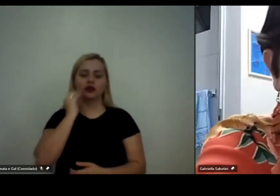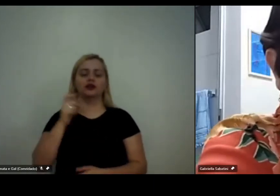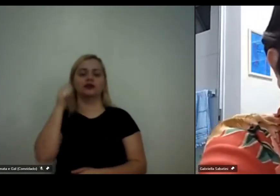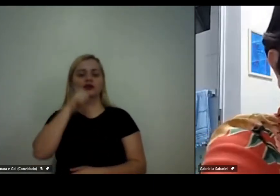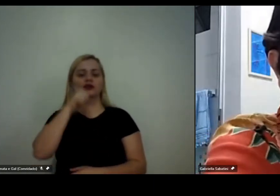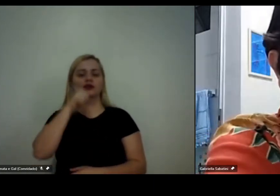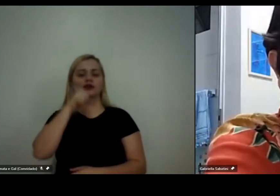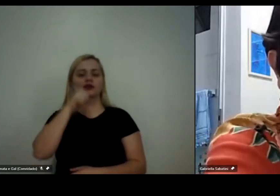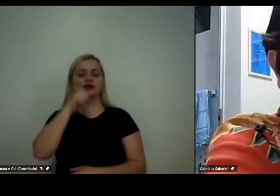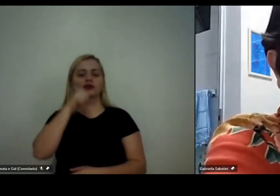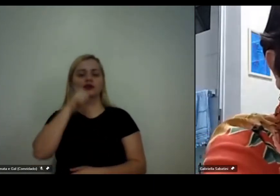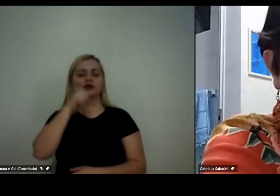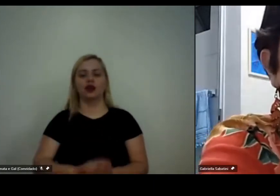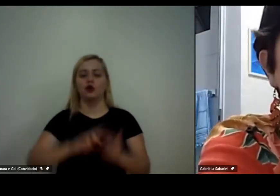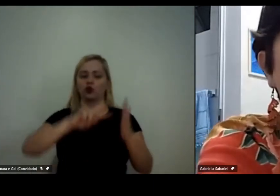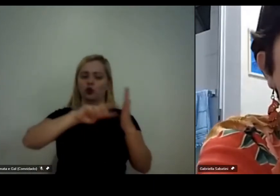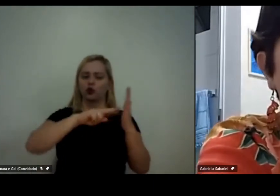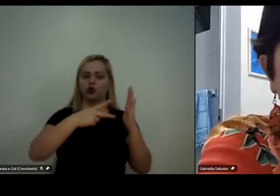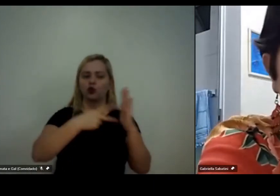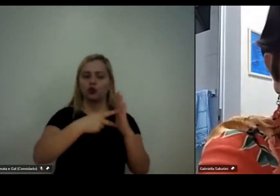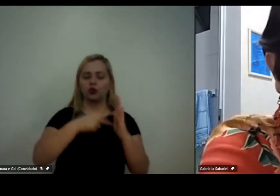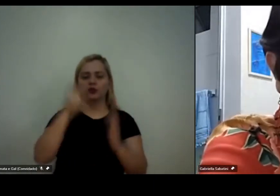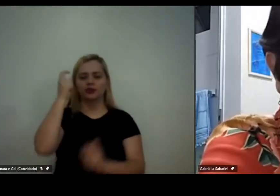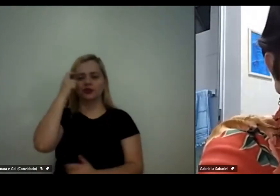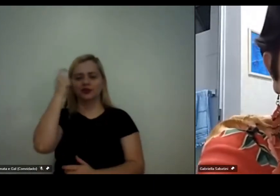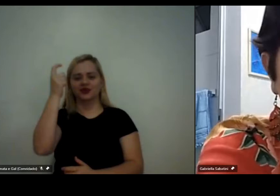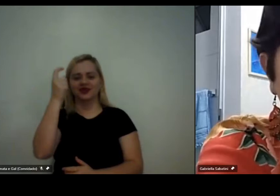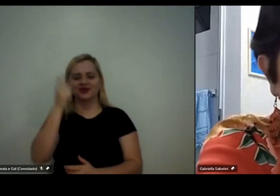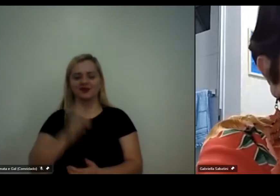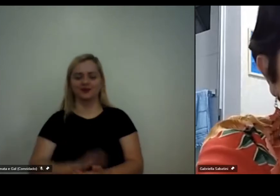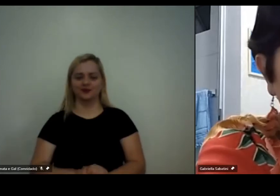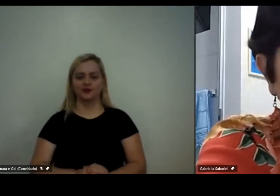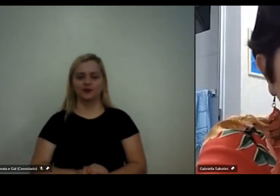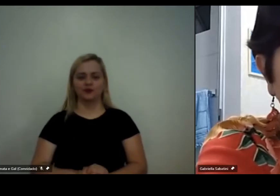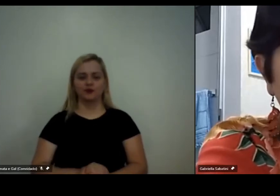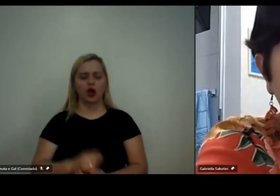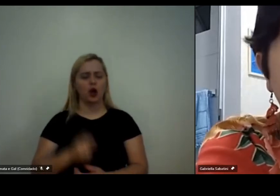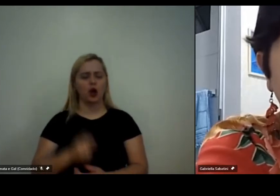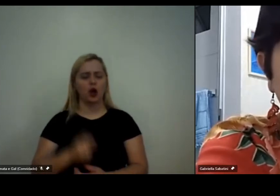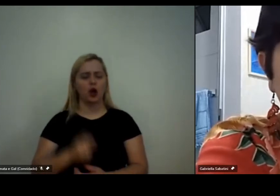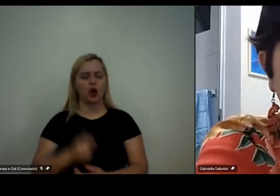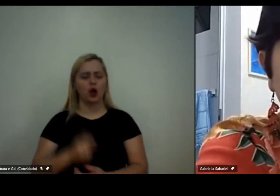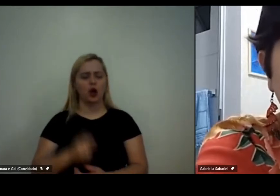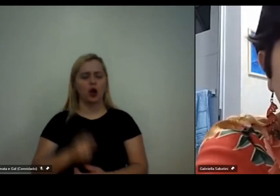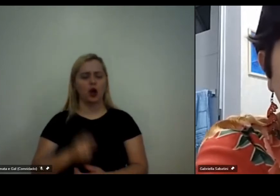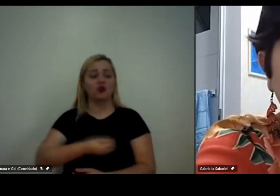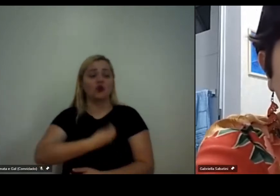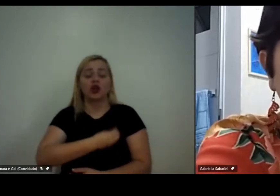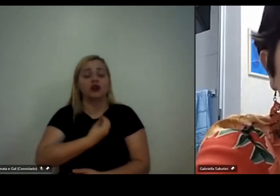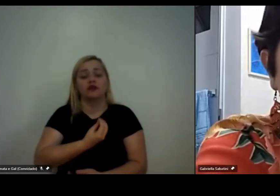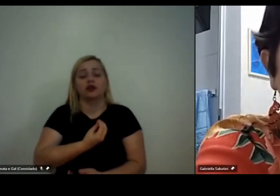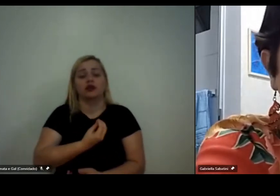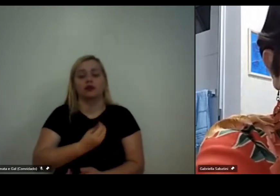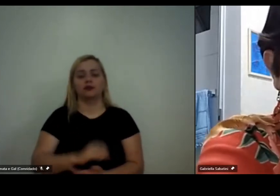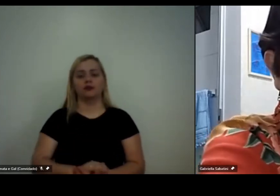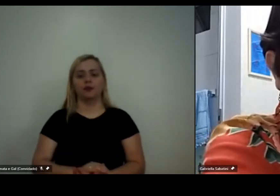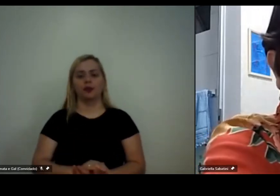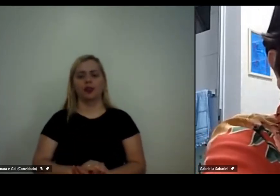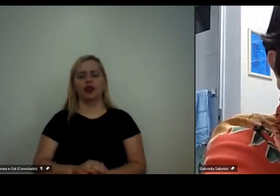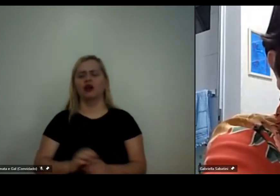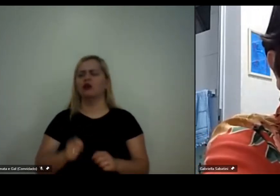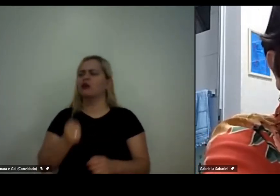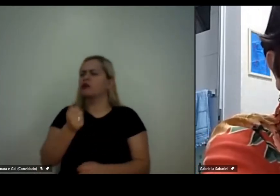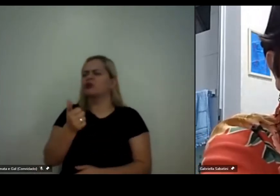não penso no significado de estar num corpo com deficiência. Não penso, mas se vive. Quase me esqueço